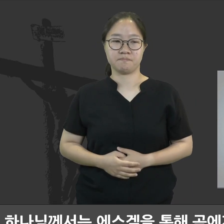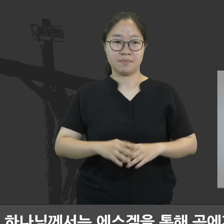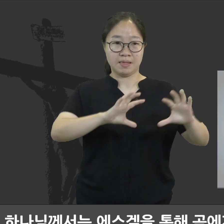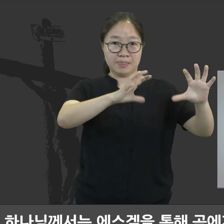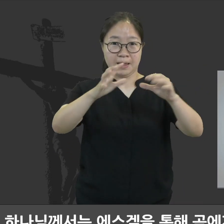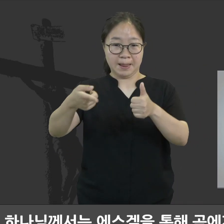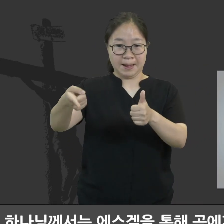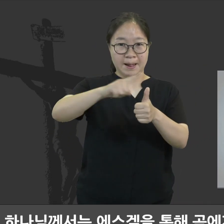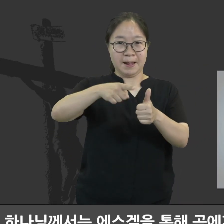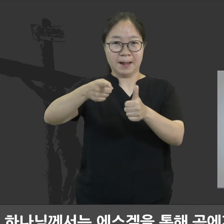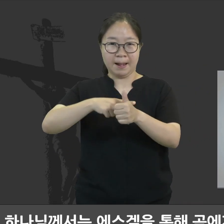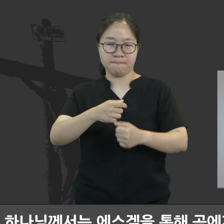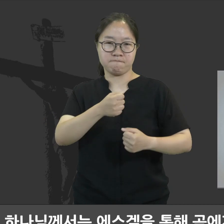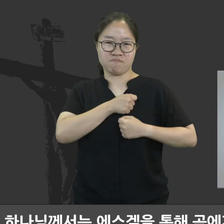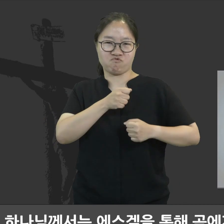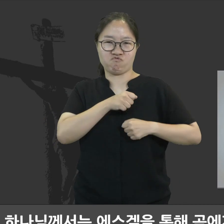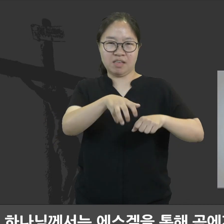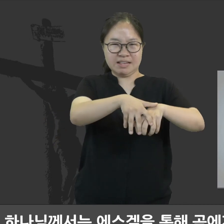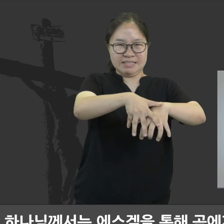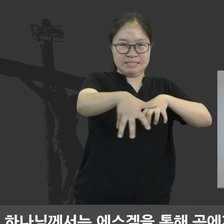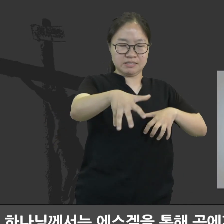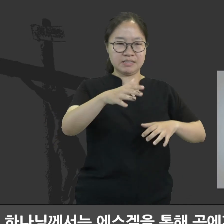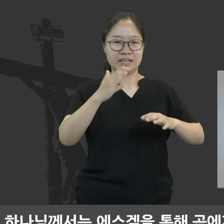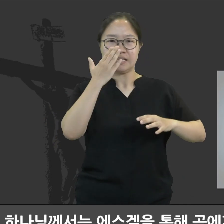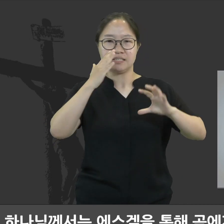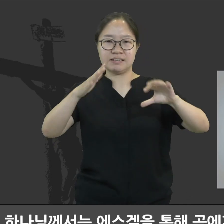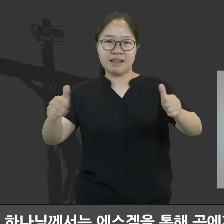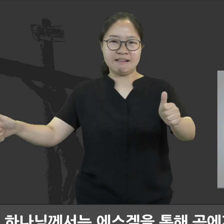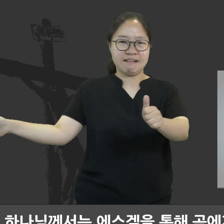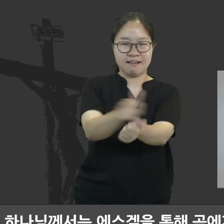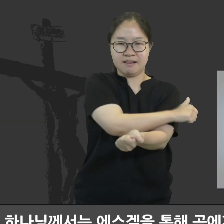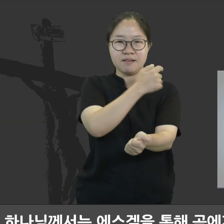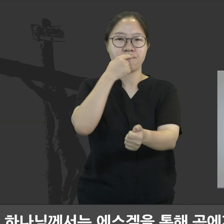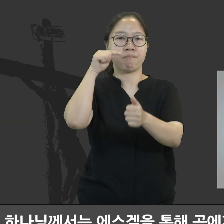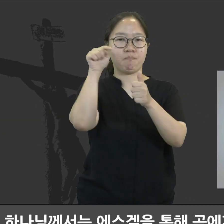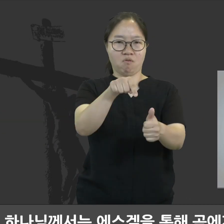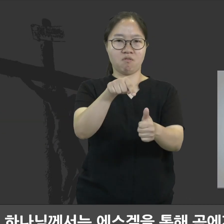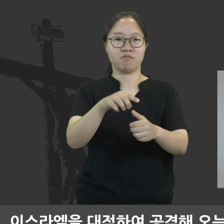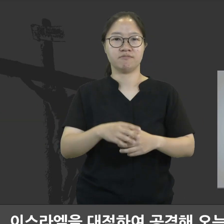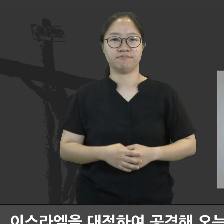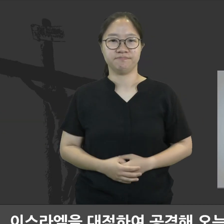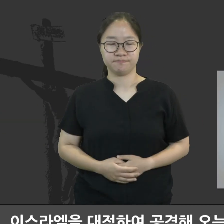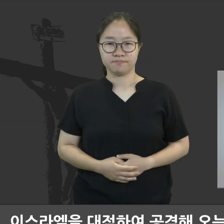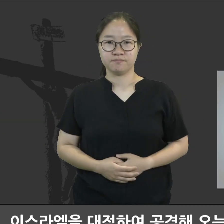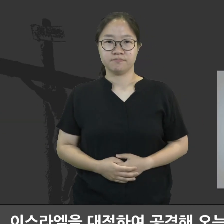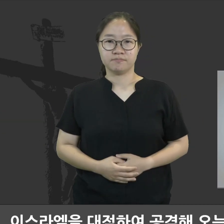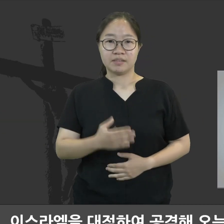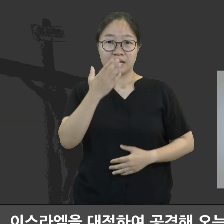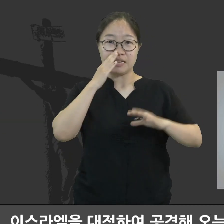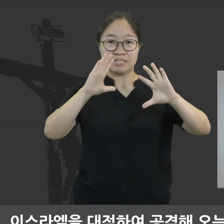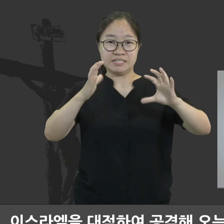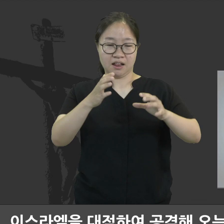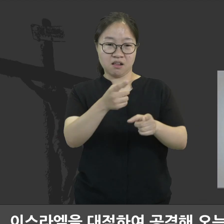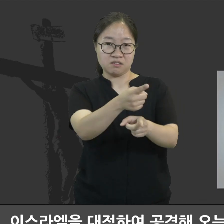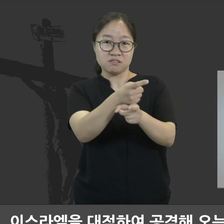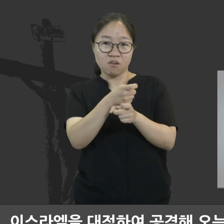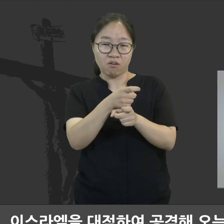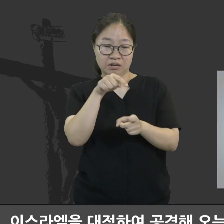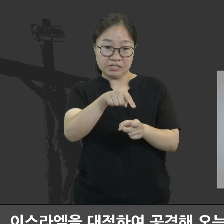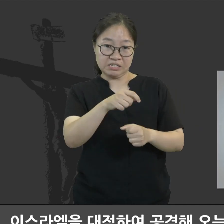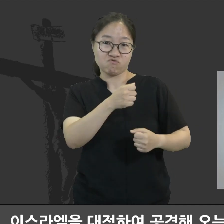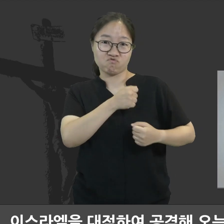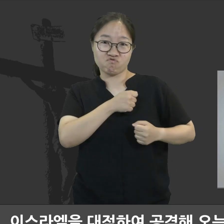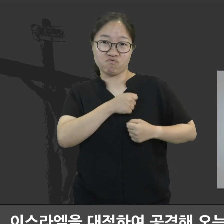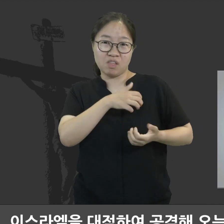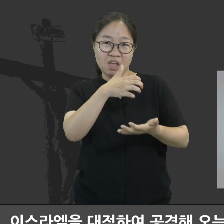이끄는 동맹국들과 함께 무장해서 이스라엘을 치라고 명령하십니다. 이스라엘을 대적하여